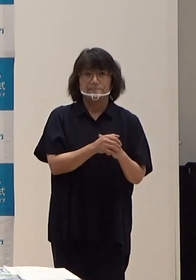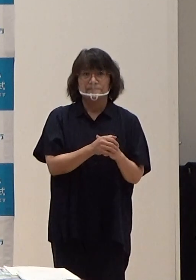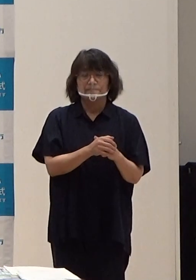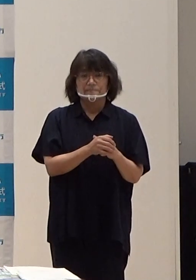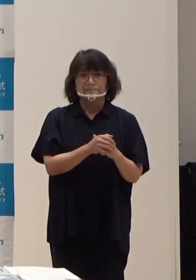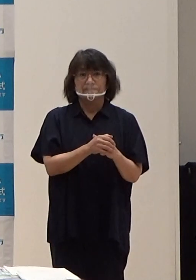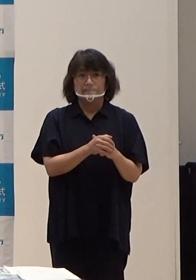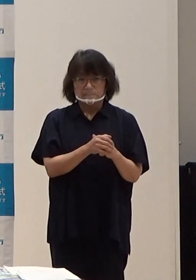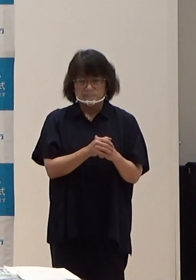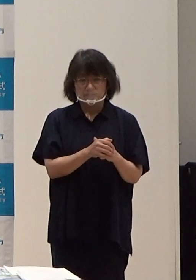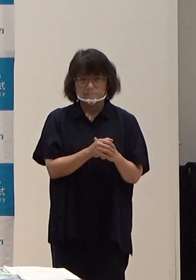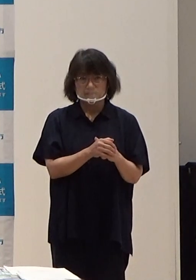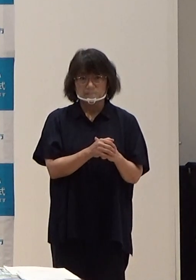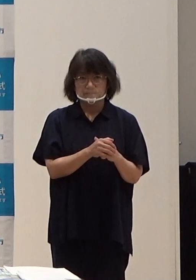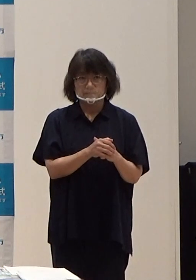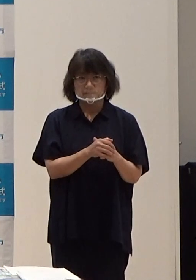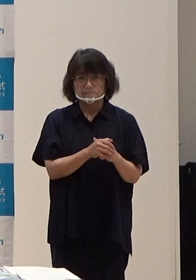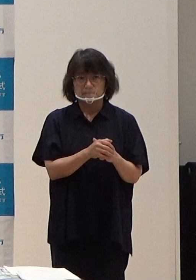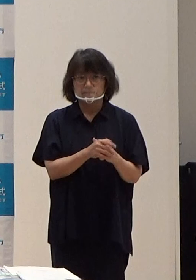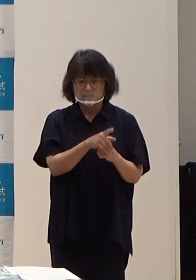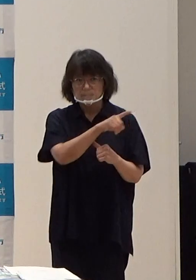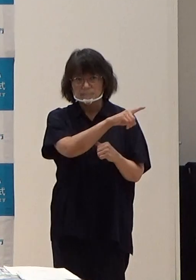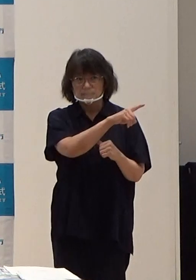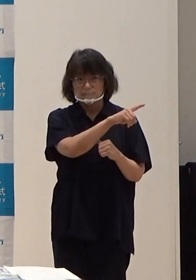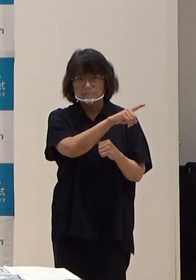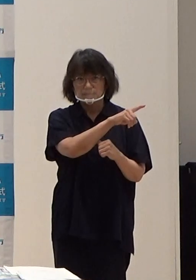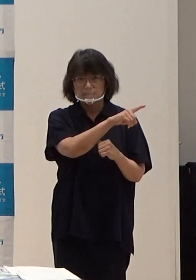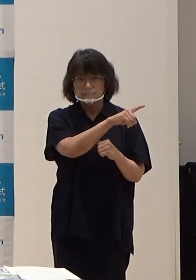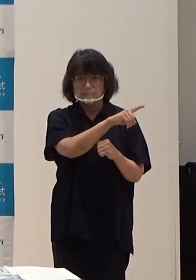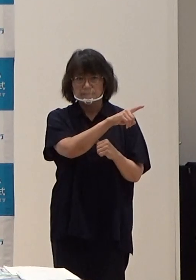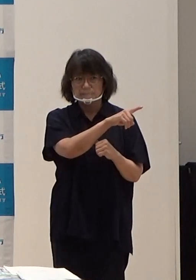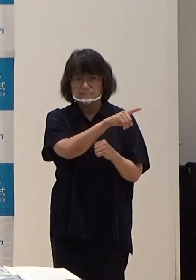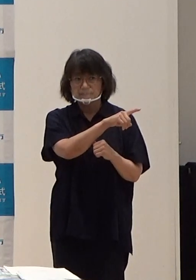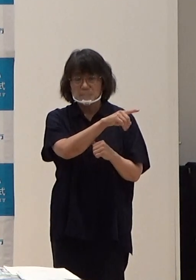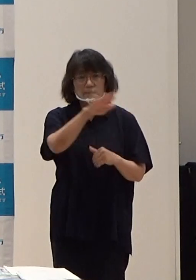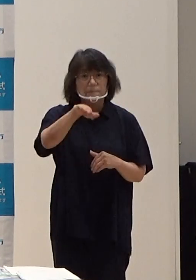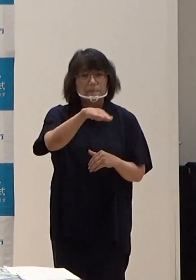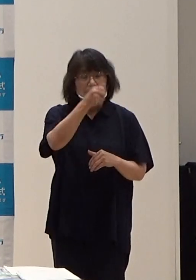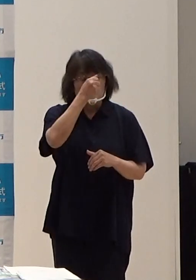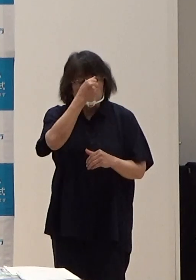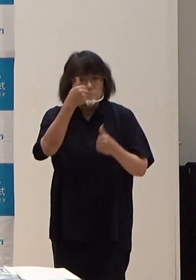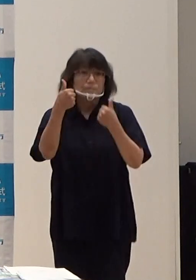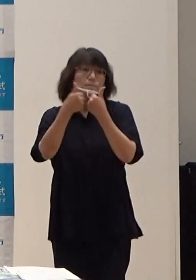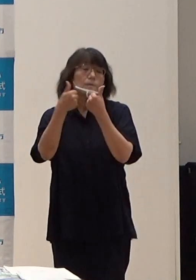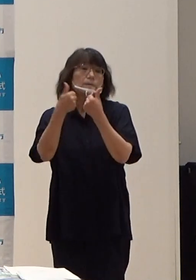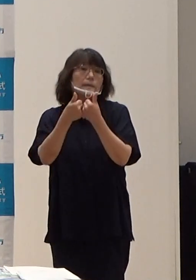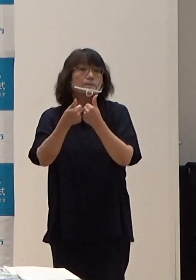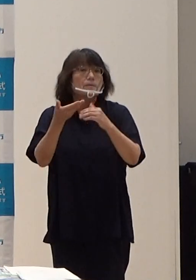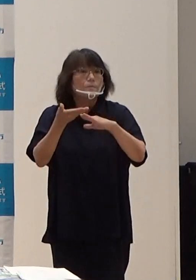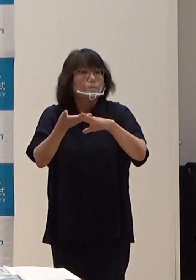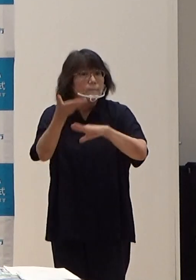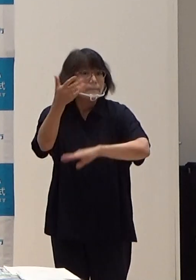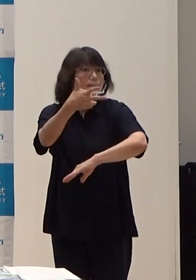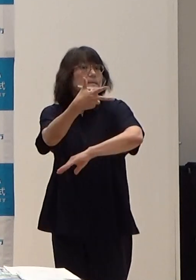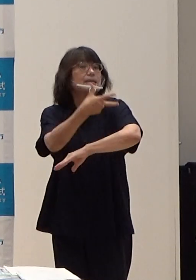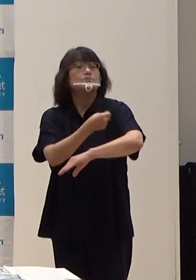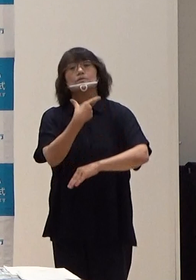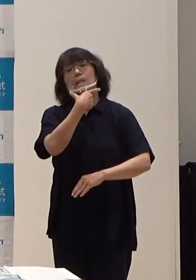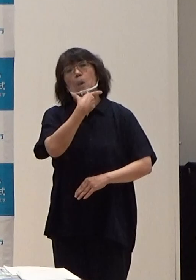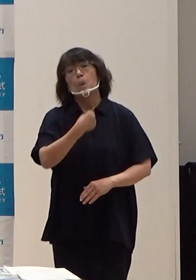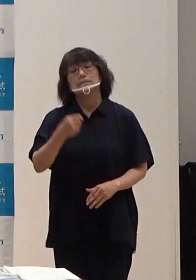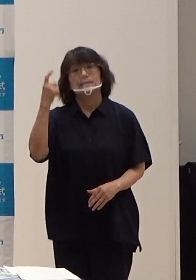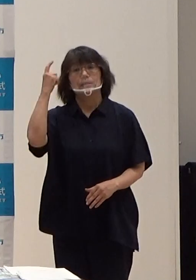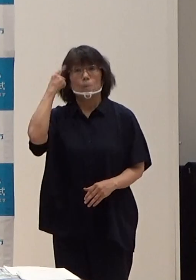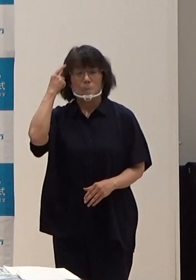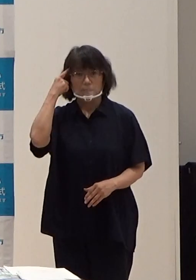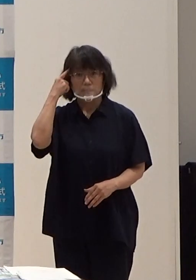接種いただいておりますので、ぜひ十分に医師と相談の上ご利用いただければと存じます。で、4回目